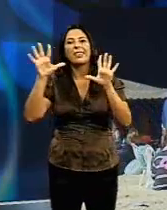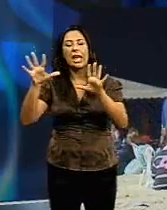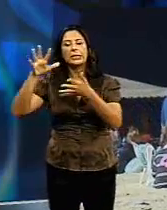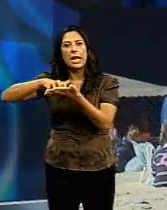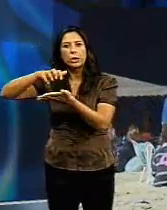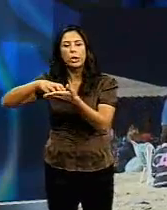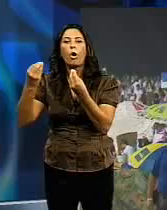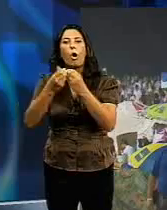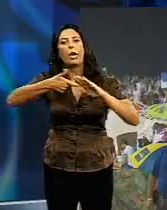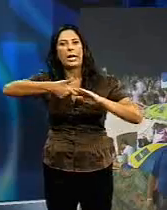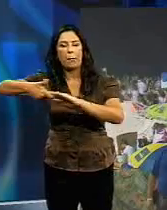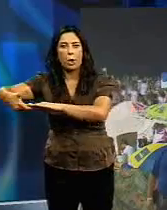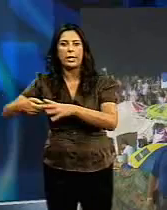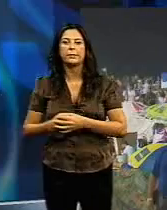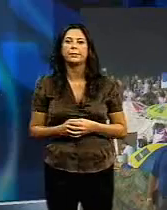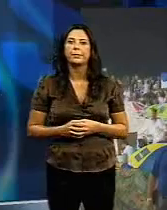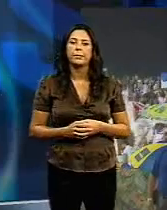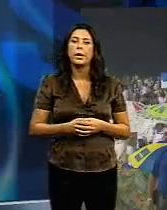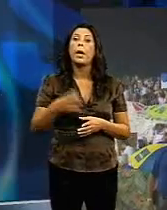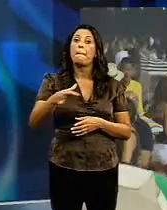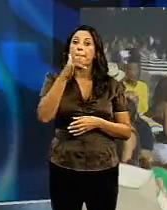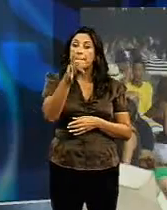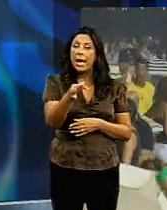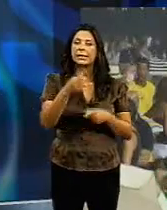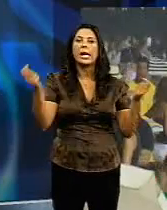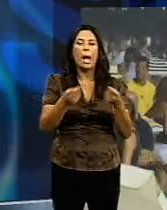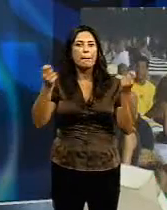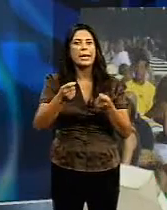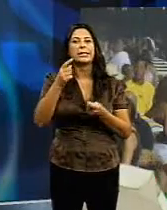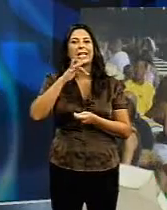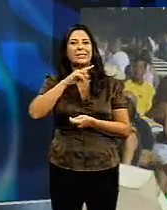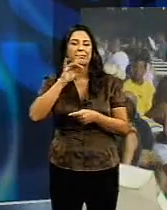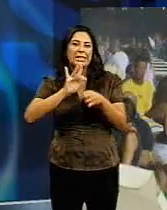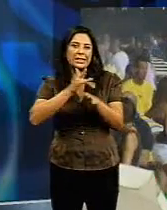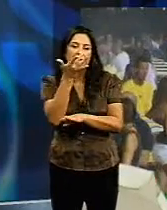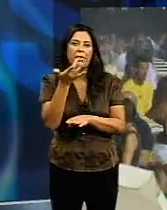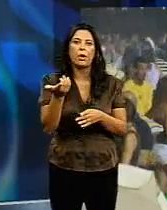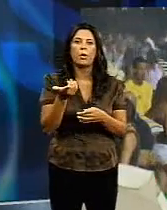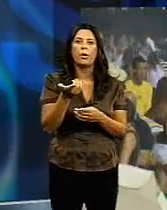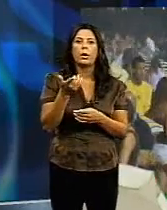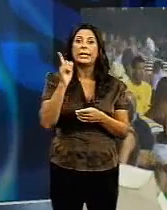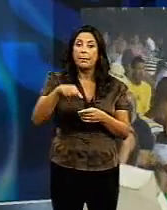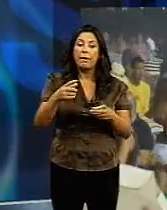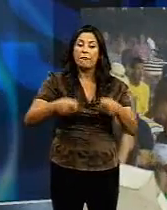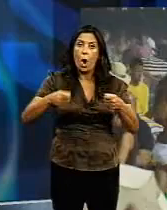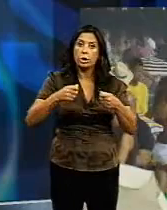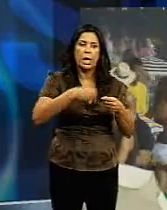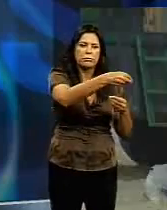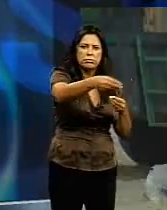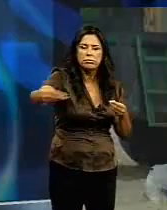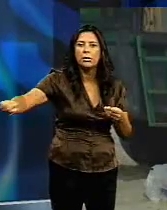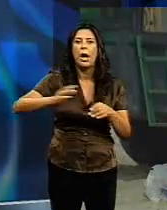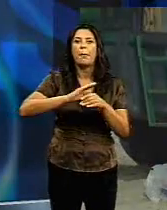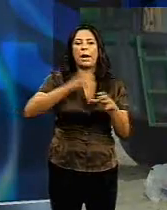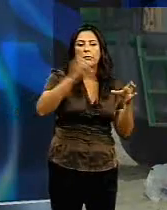sus respectivos remolques. A este operativo se le añaden las campañas de sensibilización con el consiguiente reparto de bolsas para residuos,